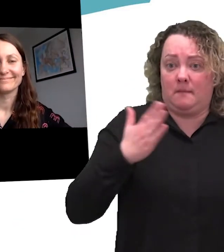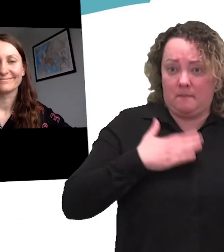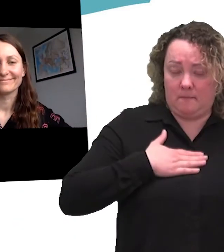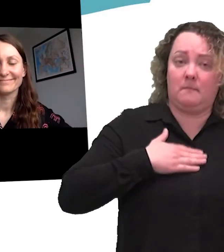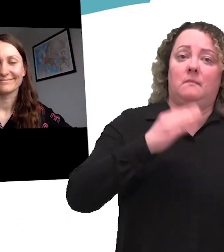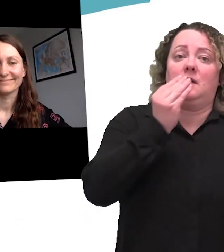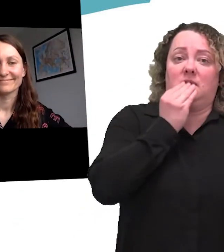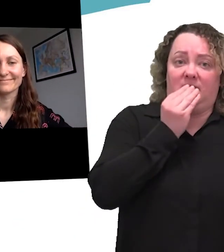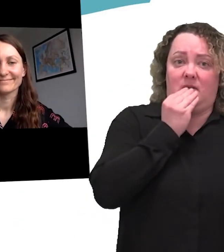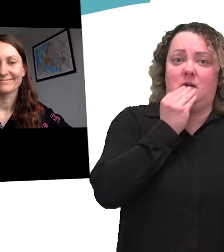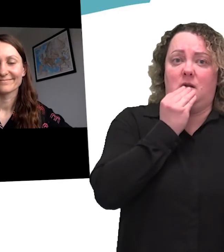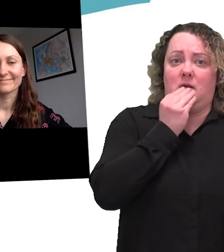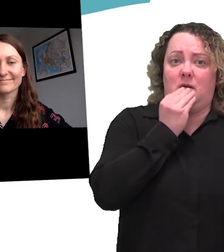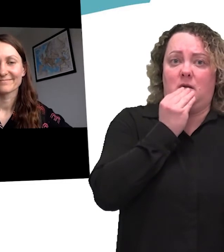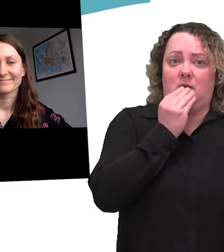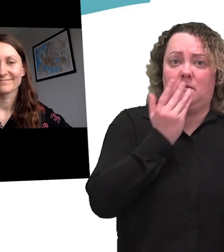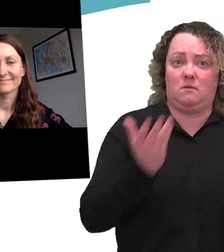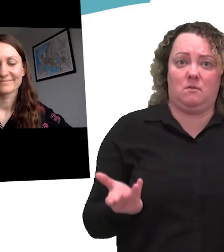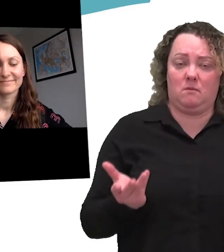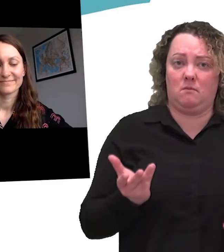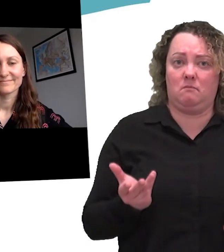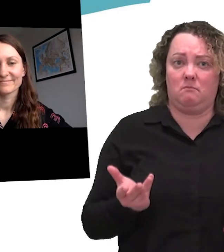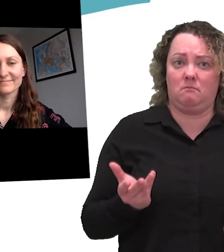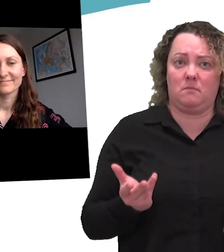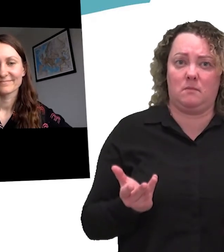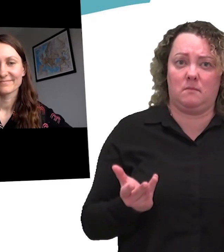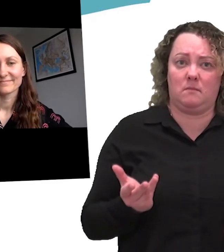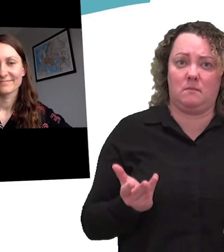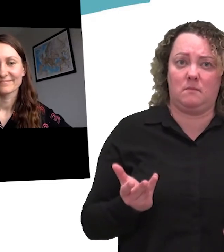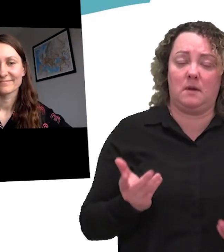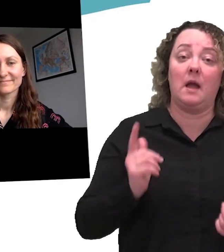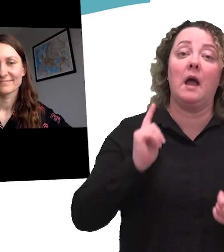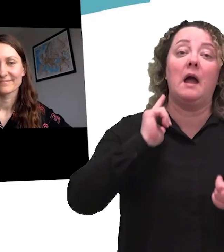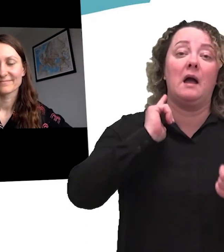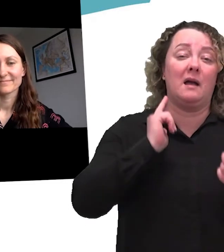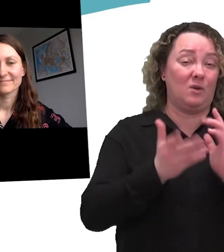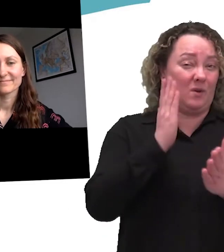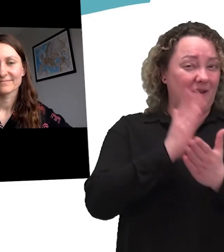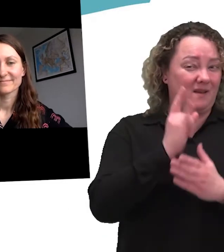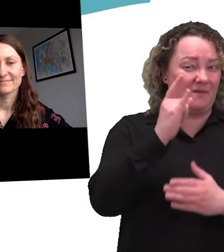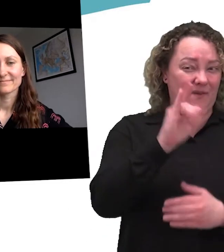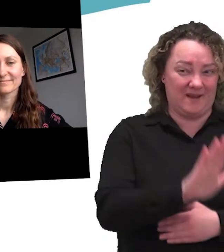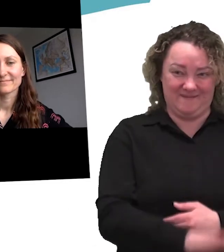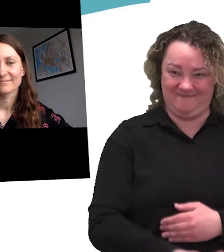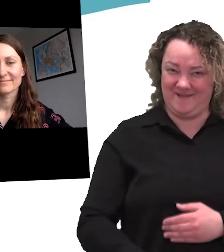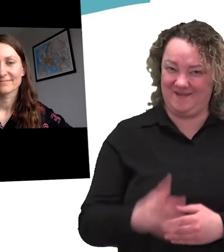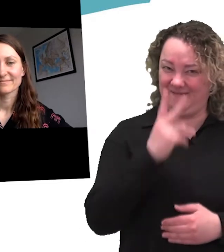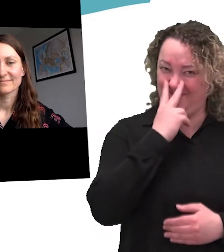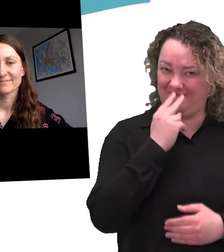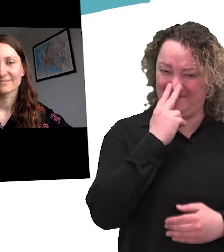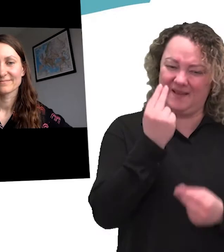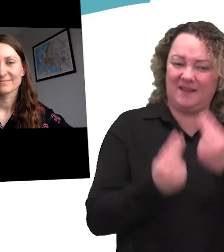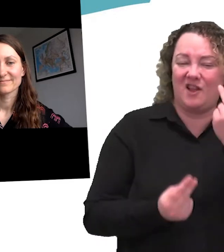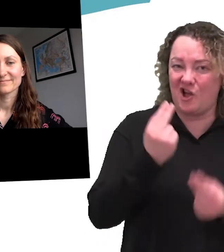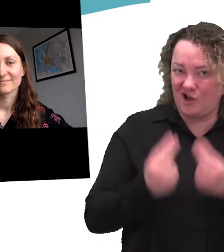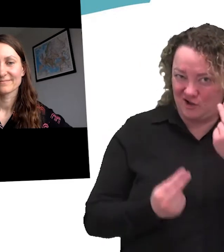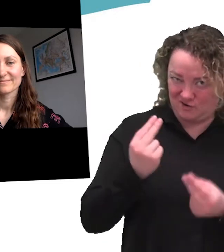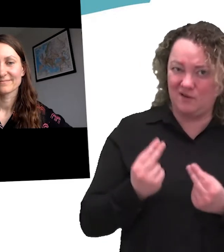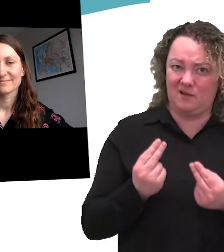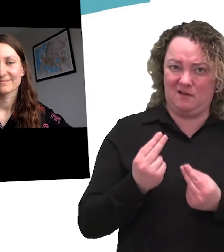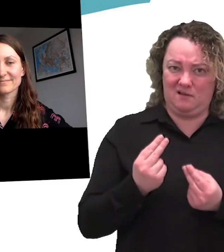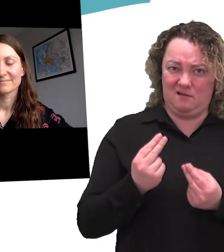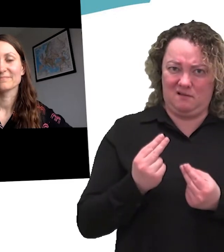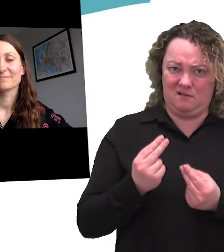Arba jeigu yra mažesni vaikai, nu, tarkim, darželinukams, tai jiem nereikia visų